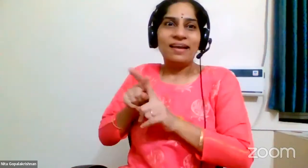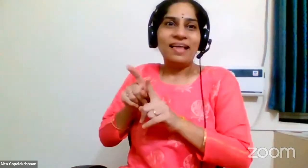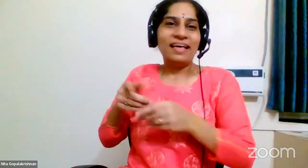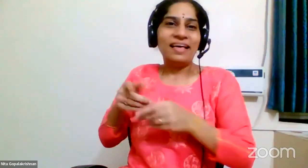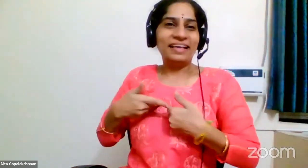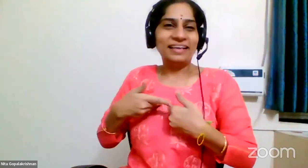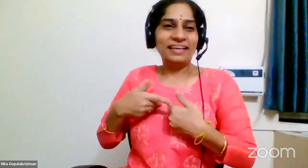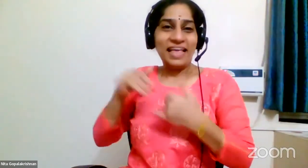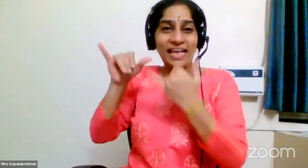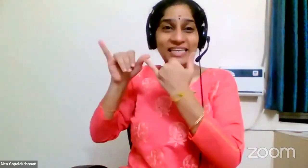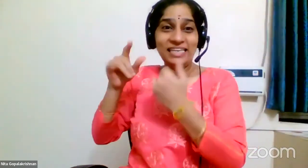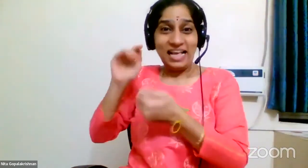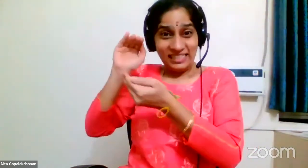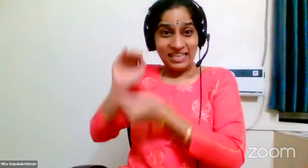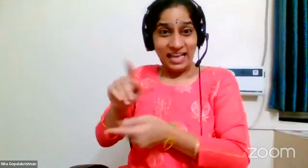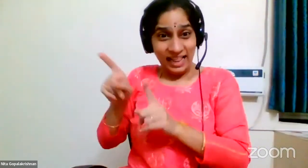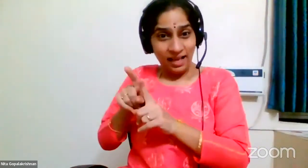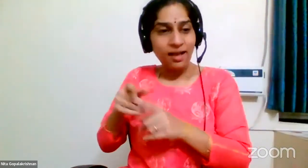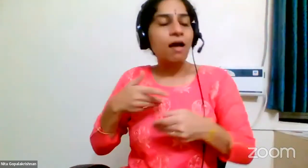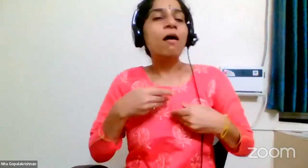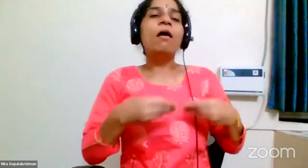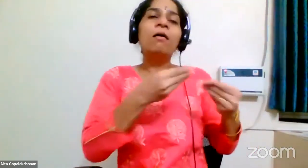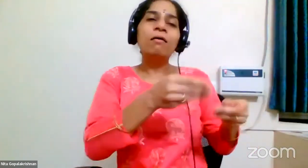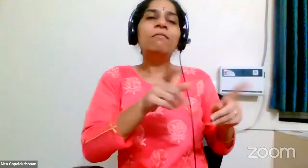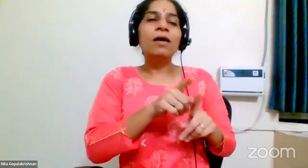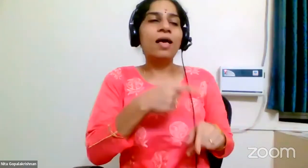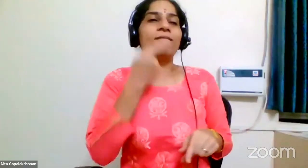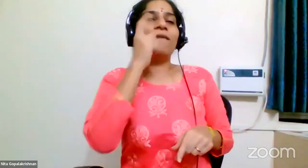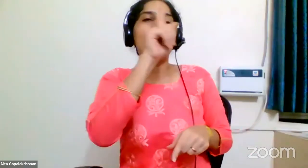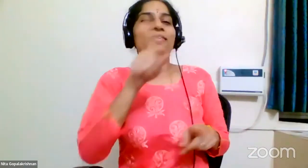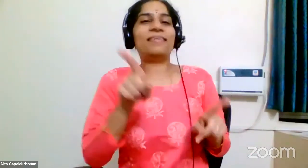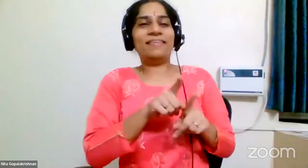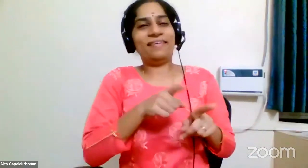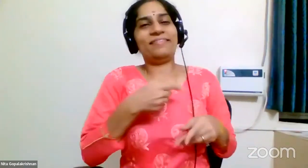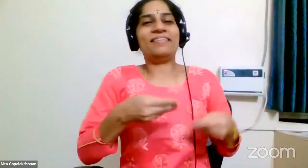करेंगे जैसे कि माता पिता के साथ किया जाना चाहिए।